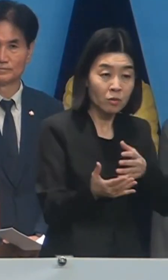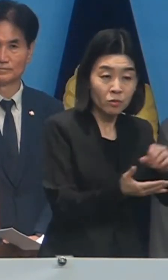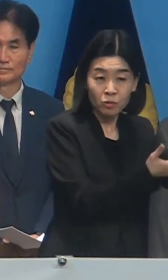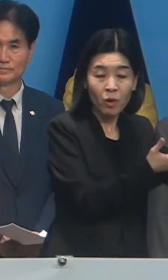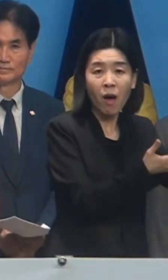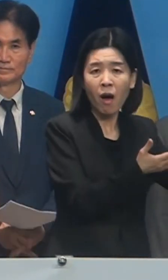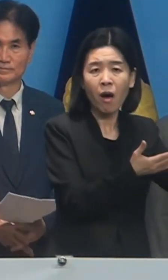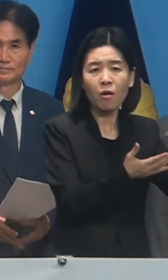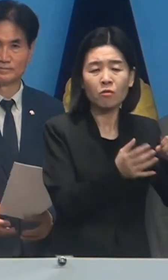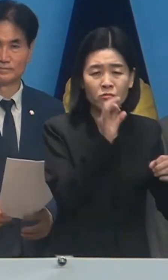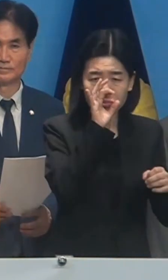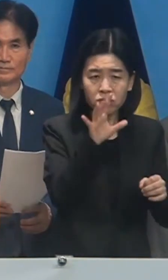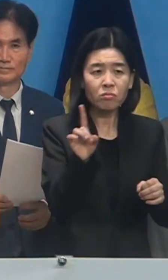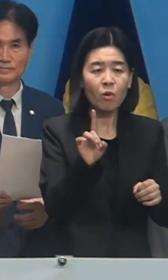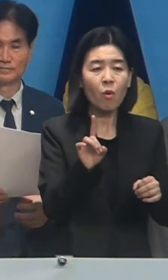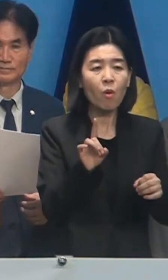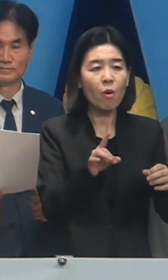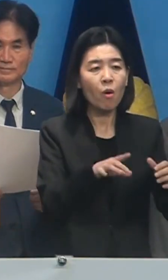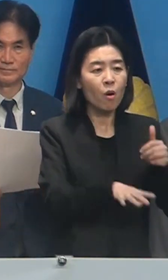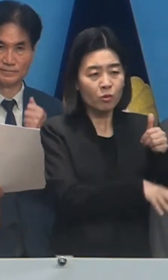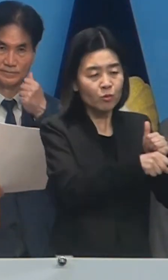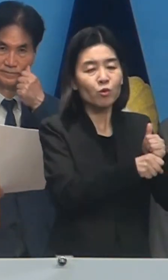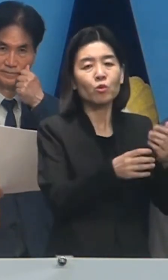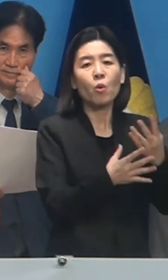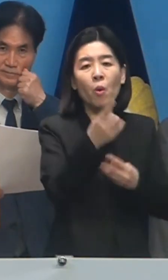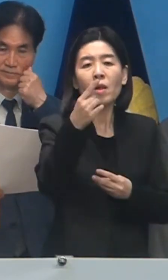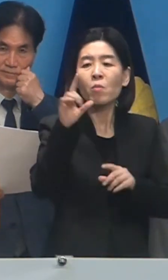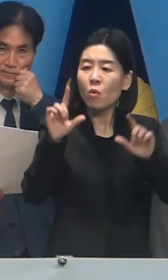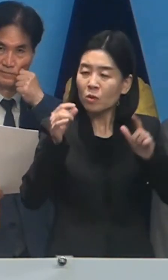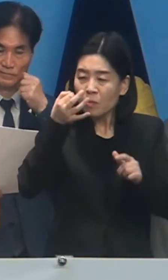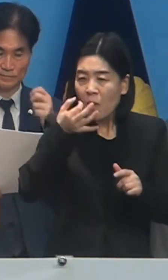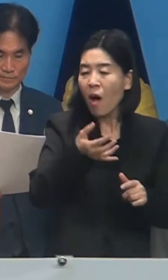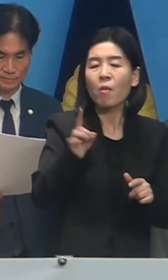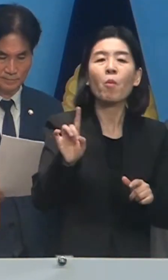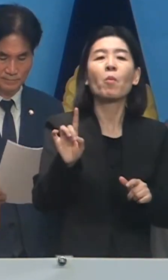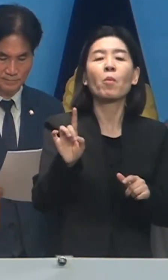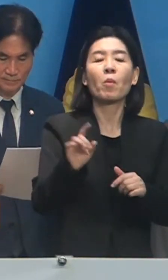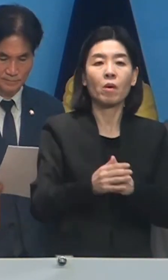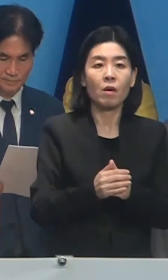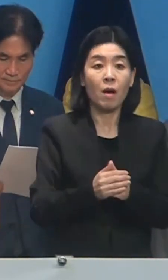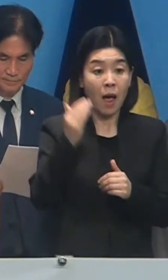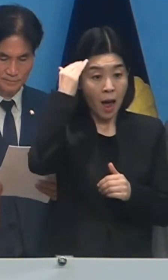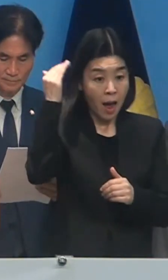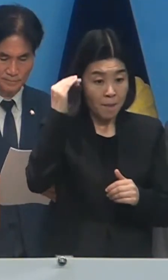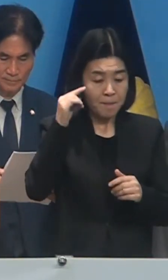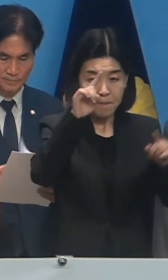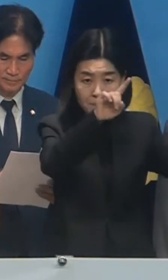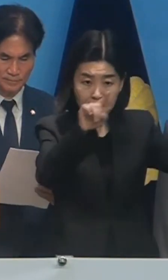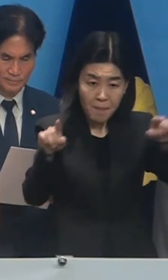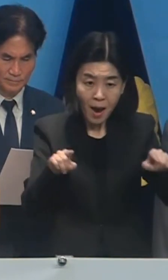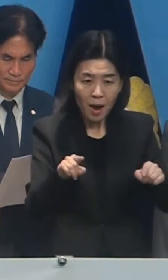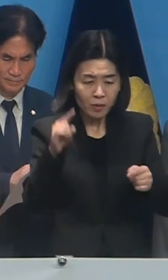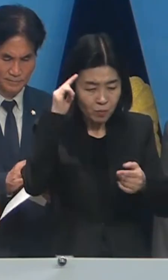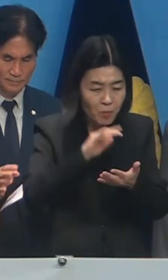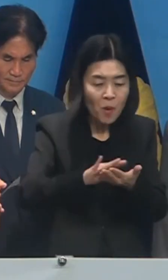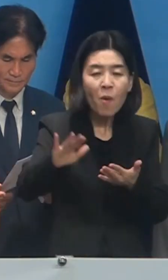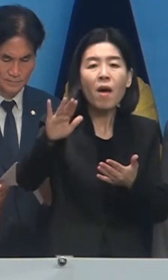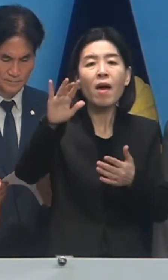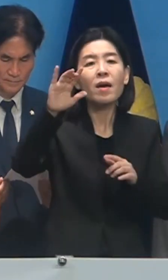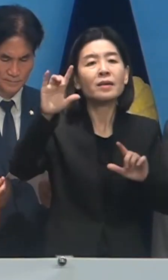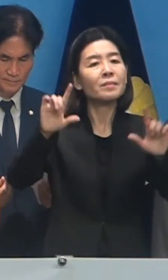흡수 통일론을 강조하며 무기력한 모습을 보여줬습니다. 여기엔 한반도 평화의 밑그림이